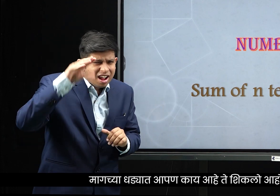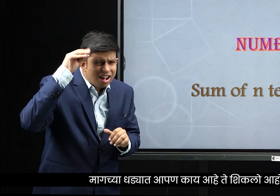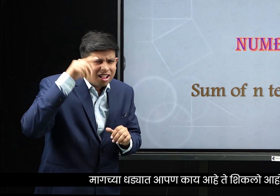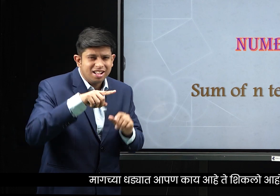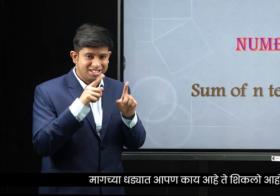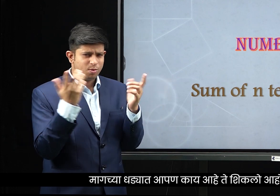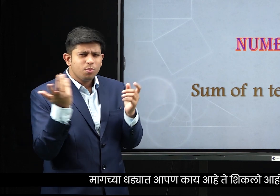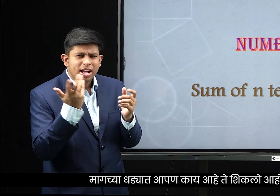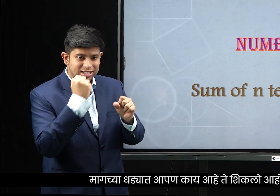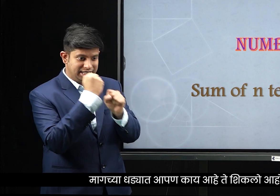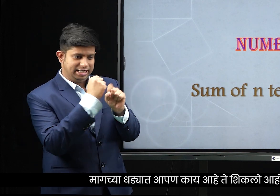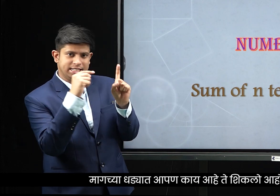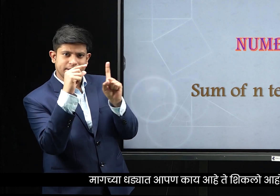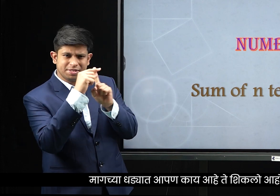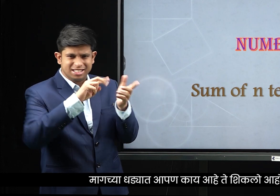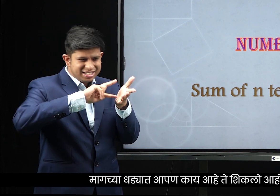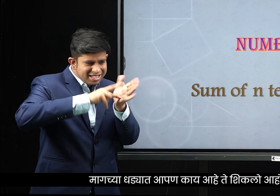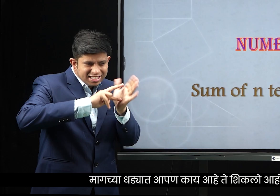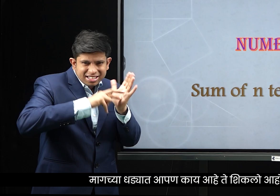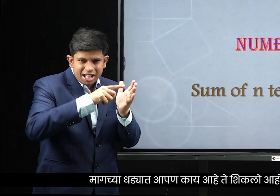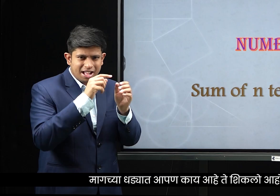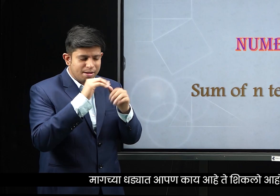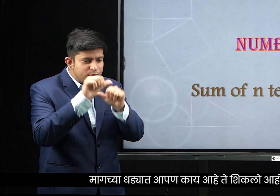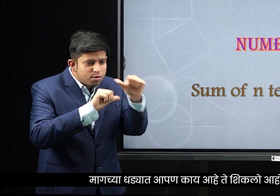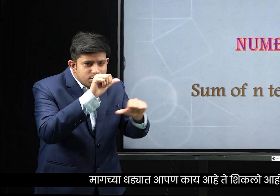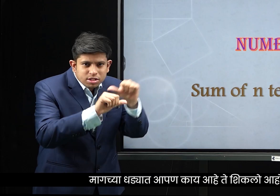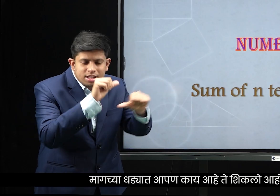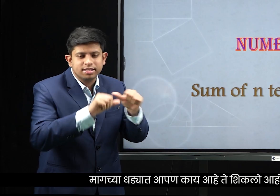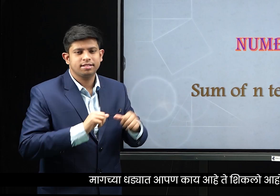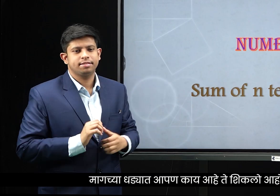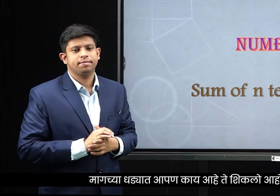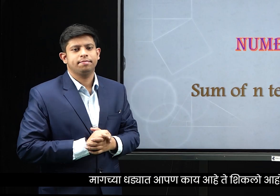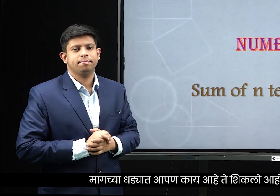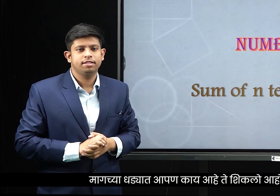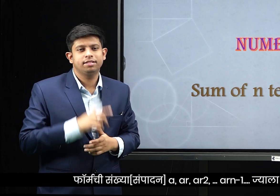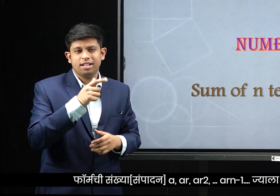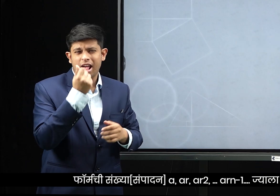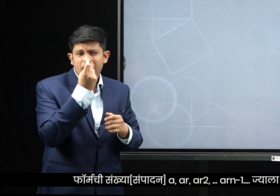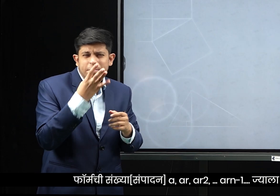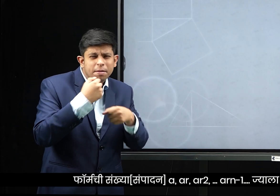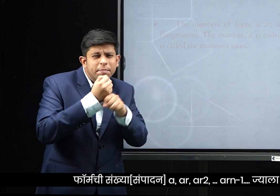आपण काय आहे ते शिकलो आहोत की अंकगणितीय प्रगती फॉर्मच्या